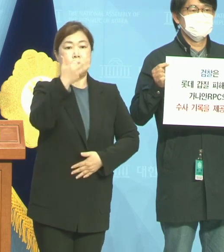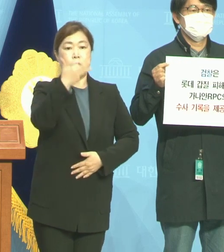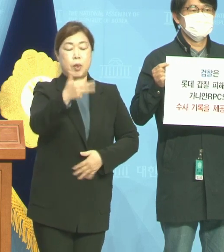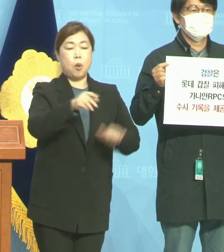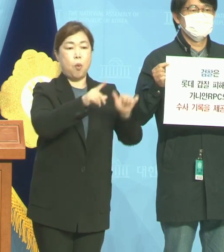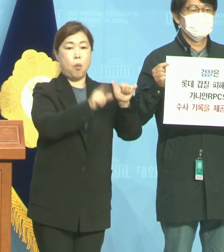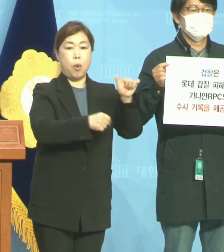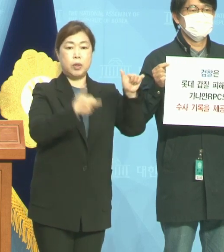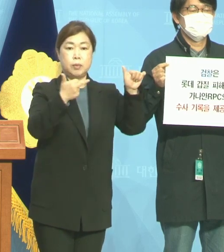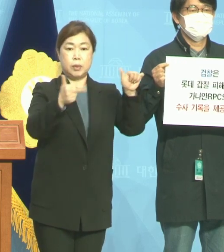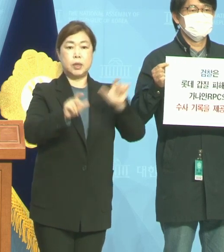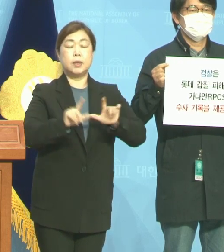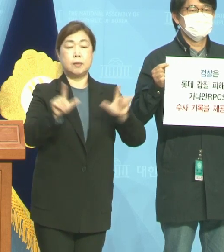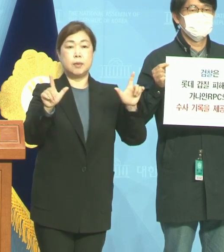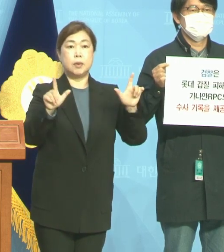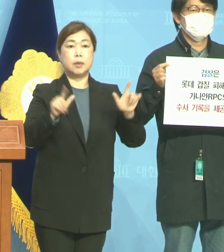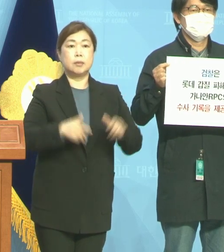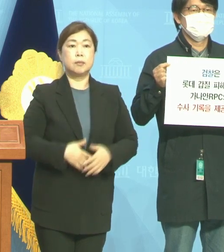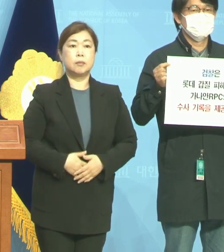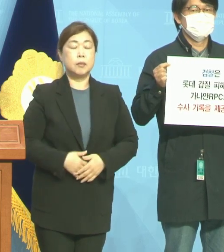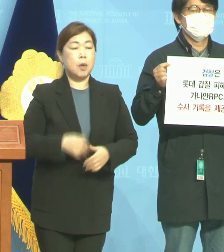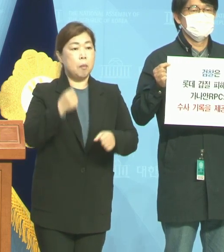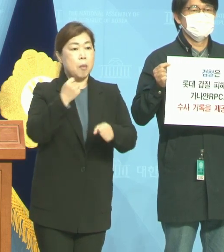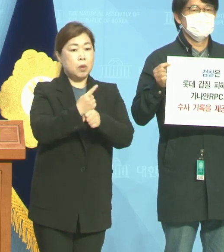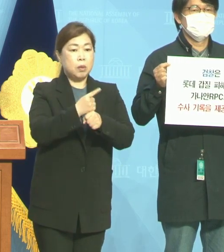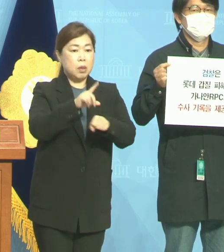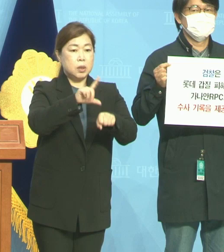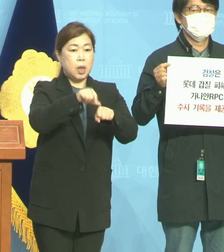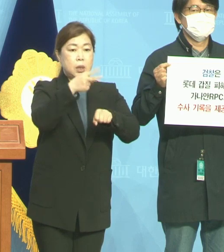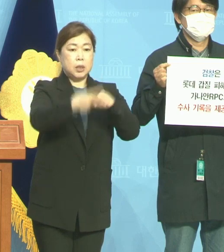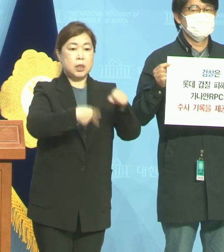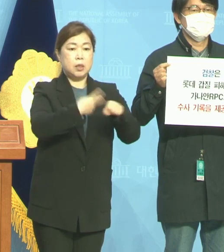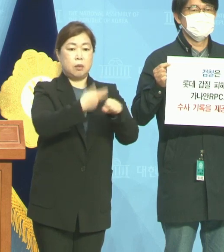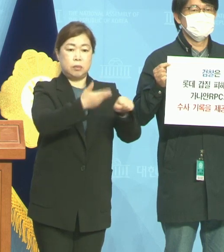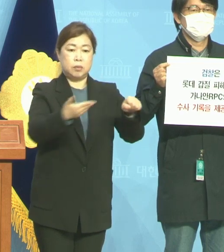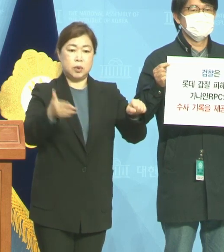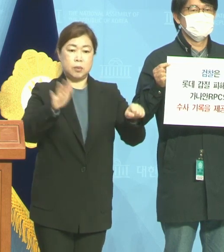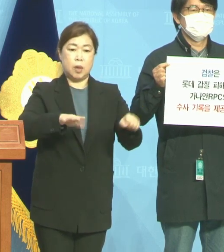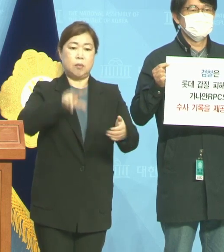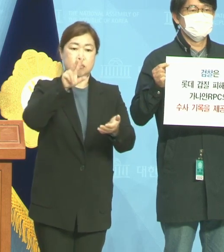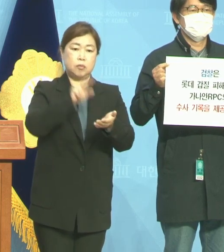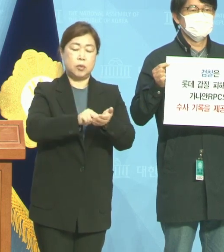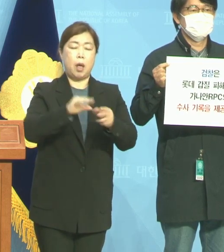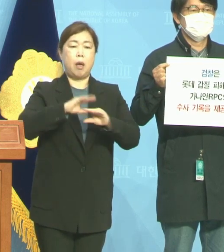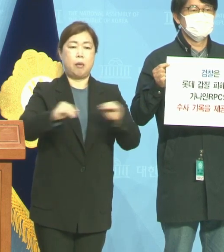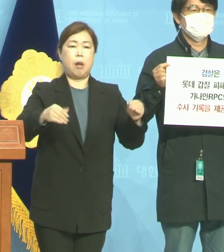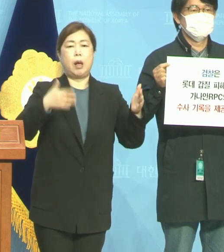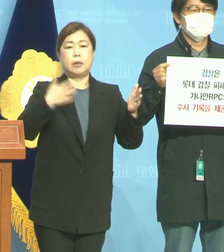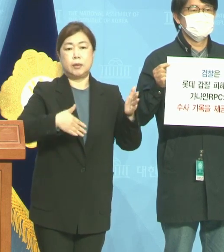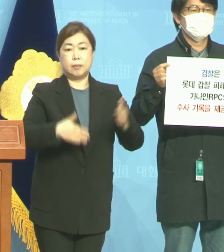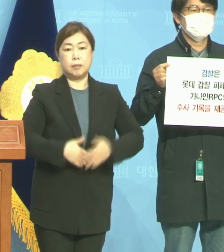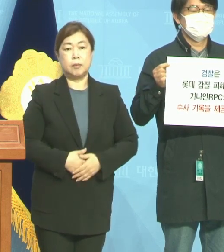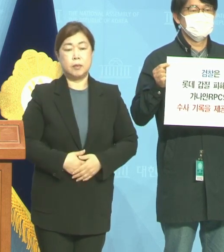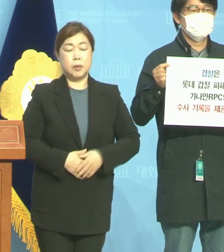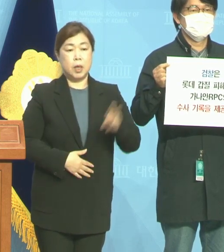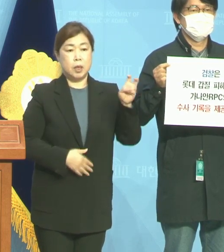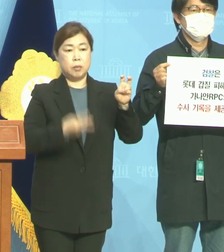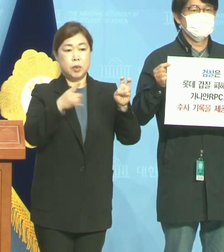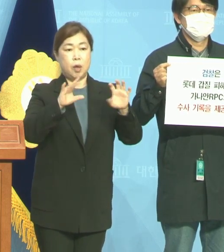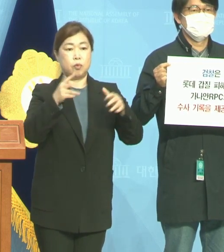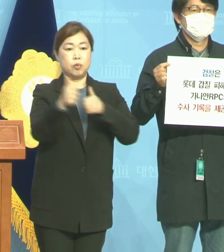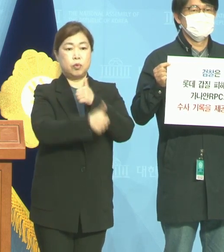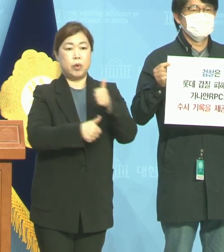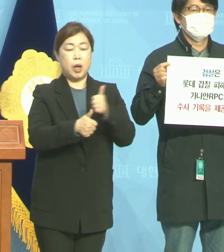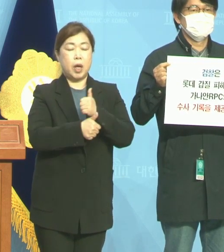5월 17일 입니다 벌써 2년이 지났지만 여전히 문제는 계속되고 있습니다 제가 20대 국회 인근 를